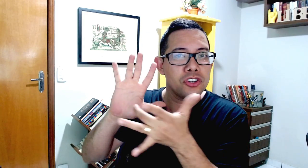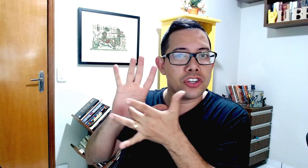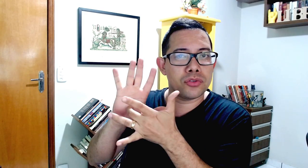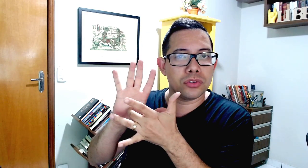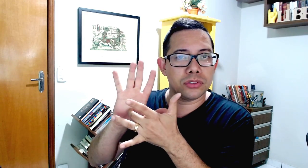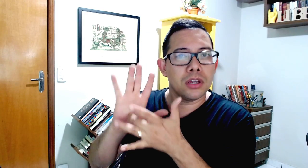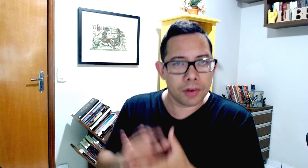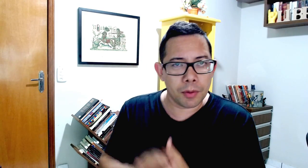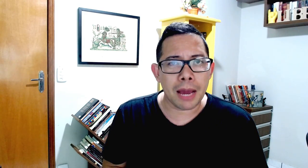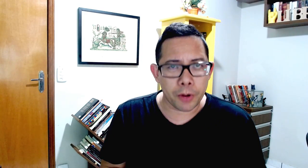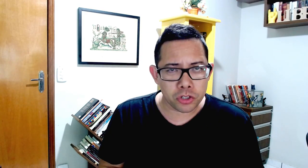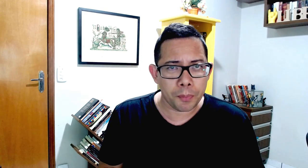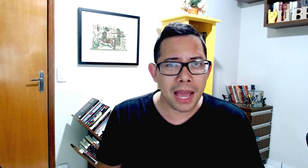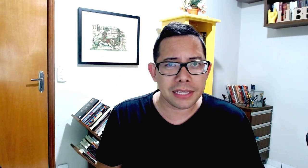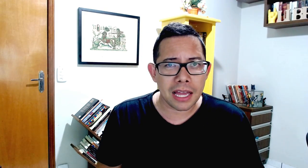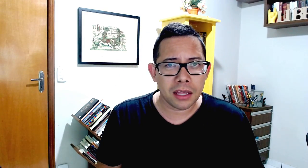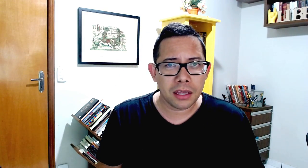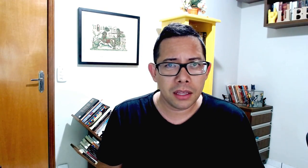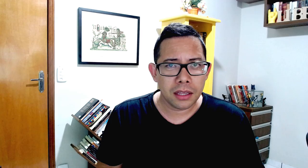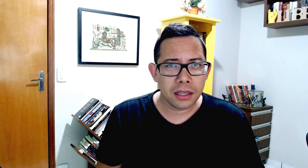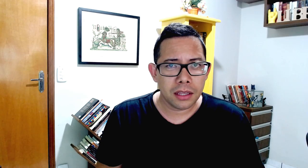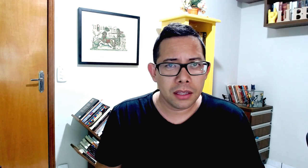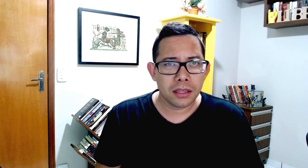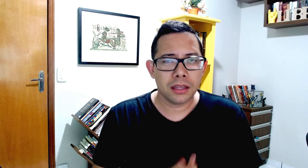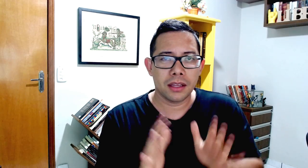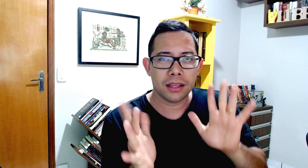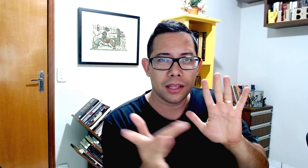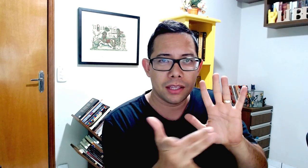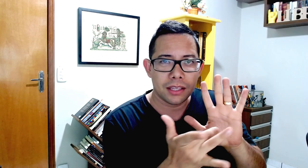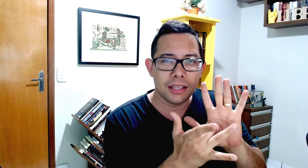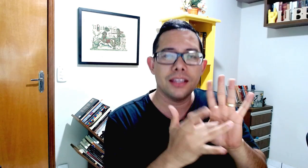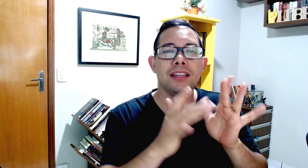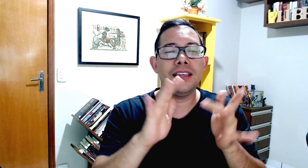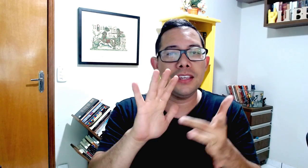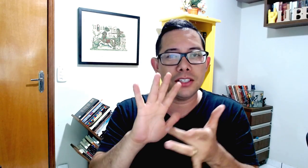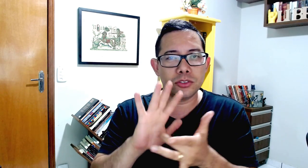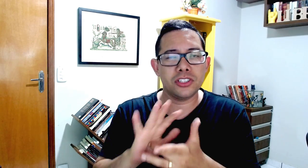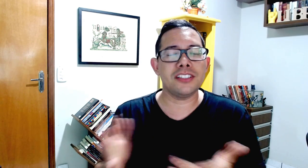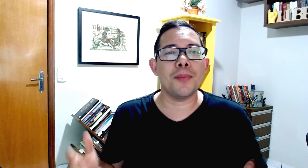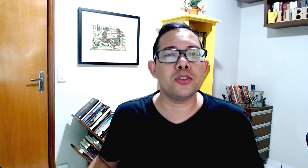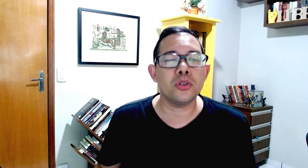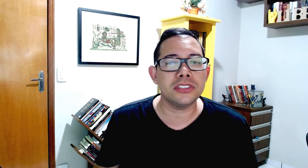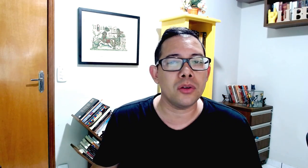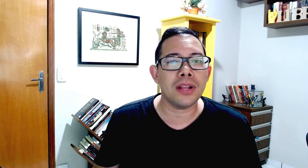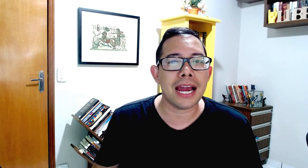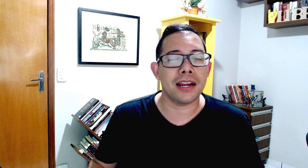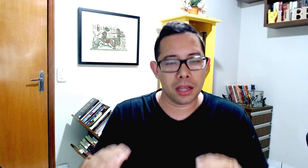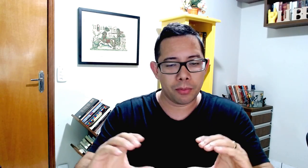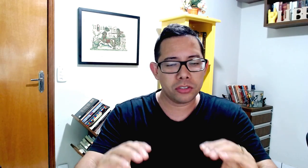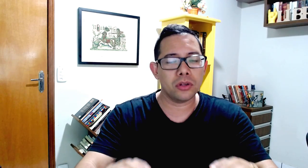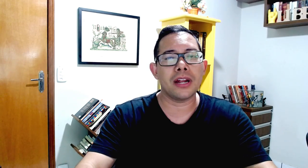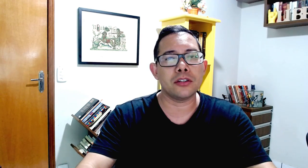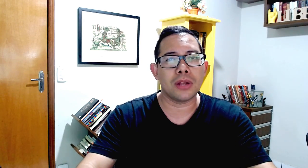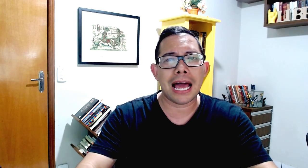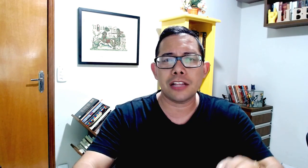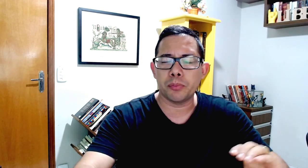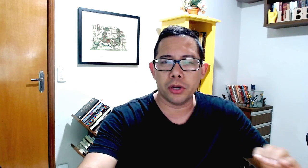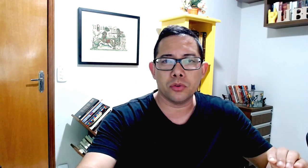Jesus vamo lá pode copiar tá é isso já vai tô com celular pois celular do lado